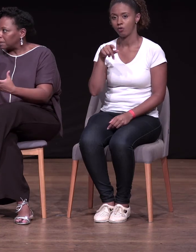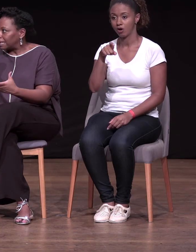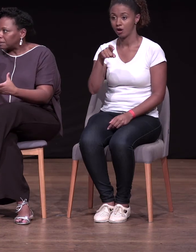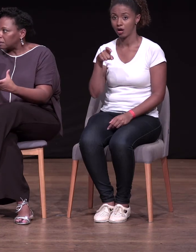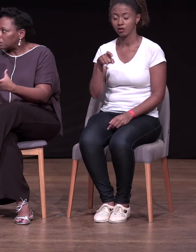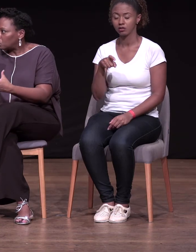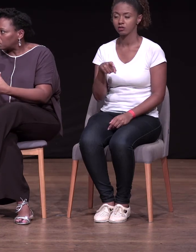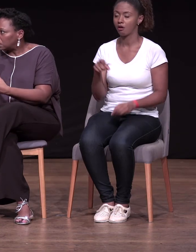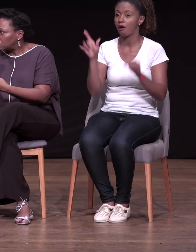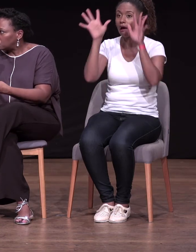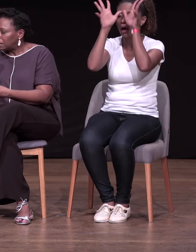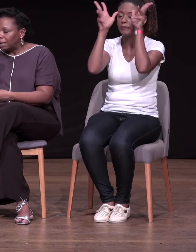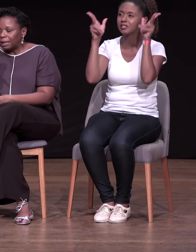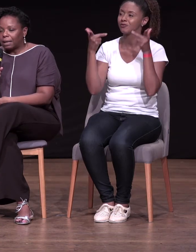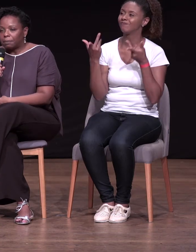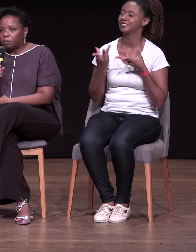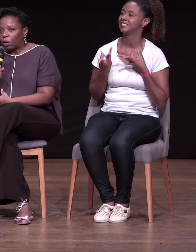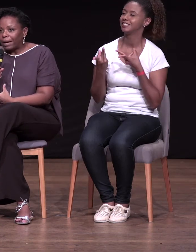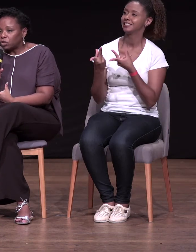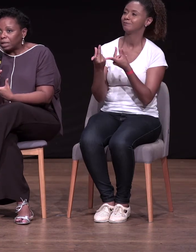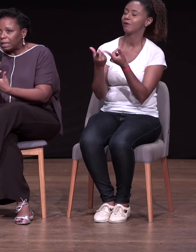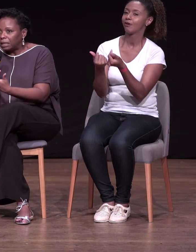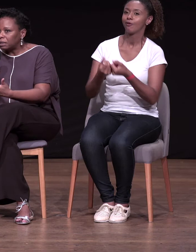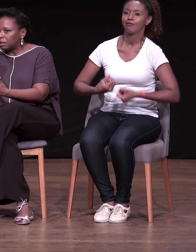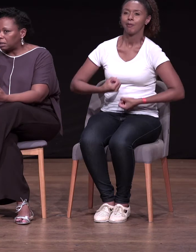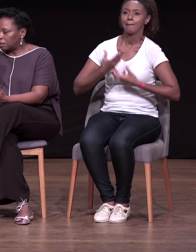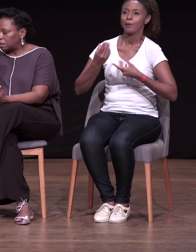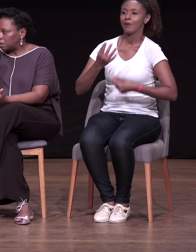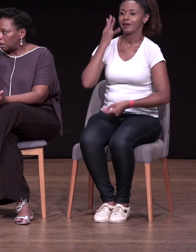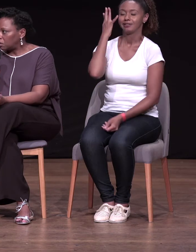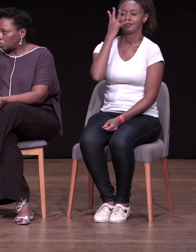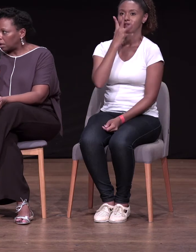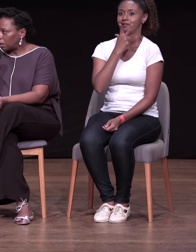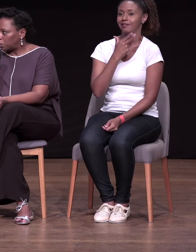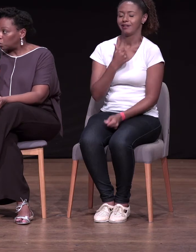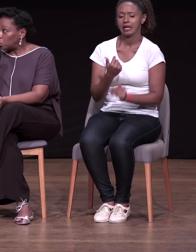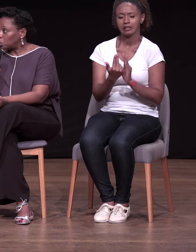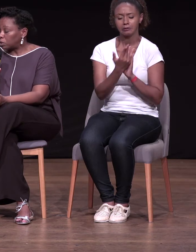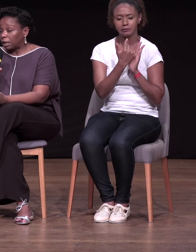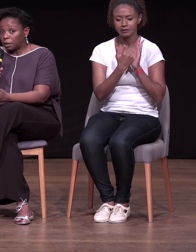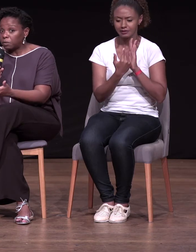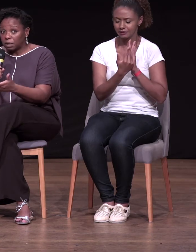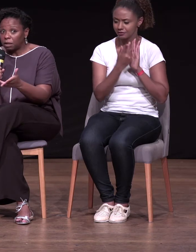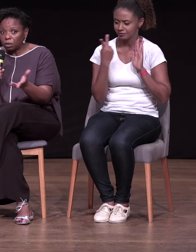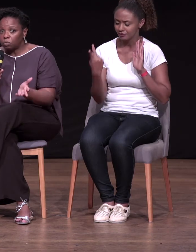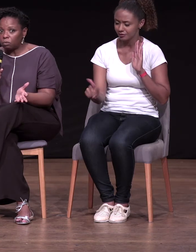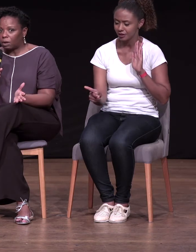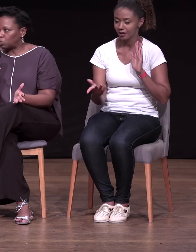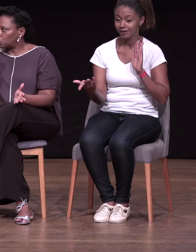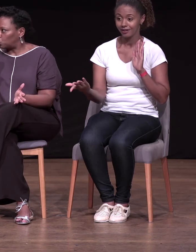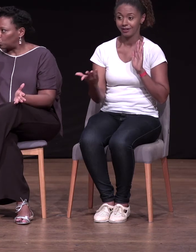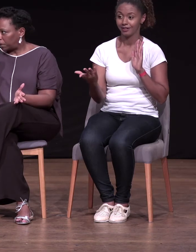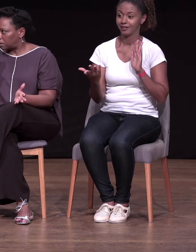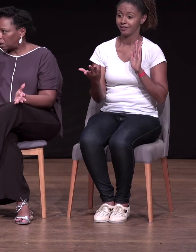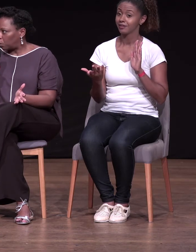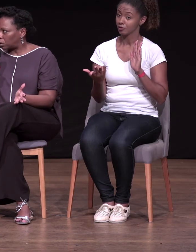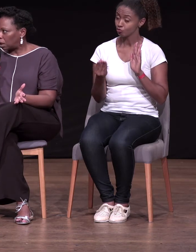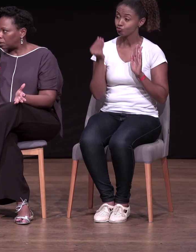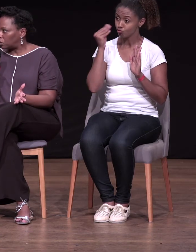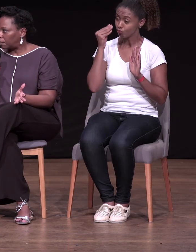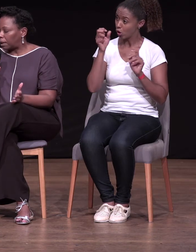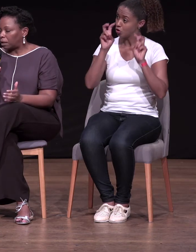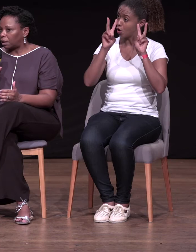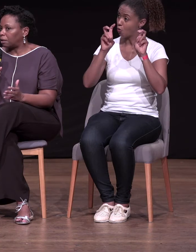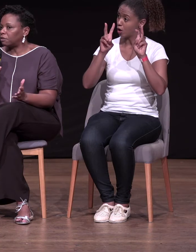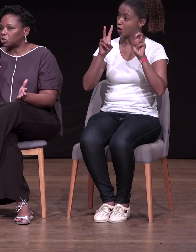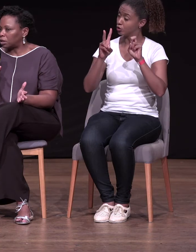uma abstração tão poética e linda nesses desenhos que ela produz, né, que seria um assunto para ser